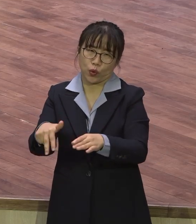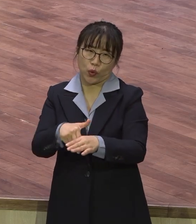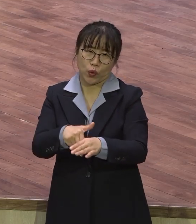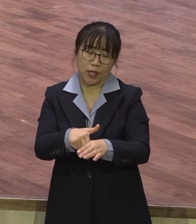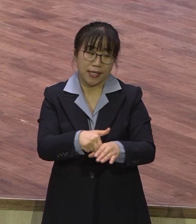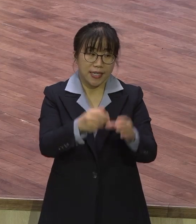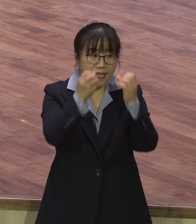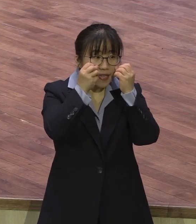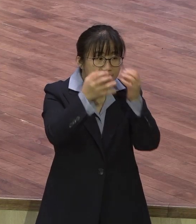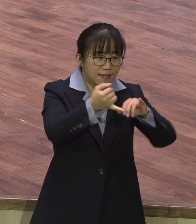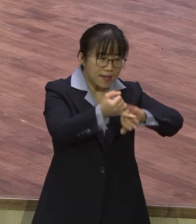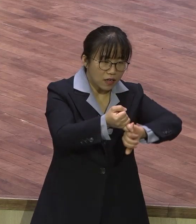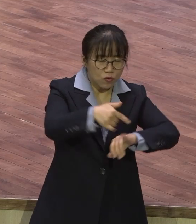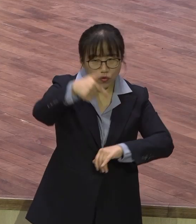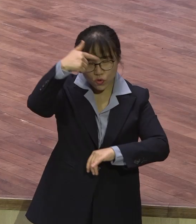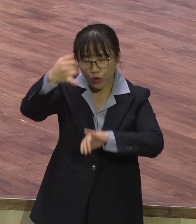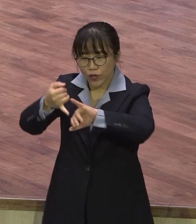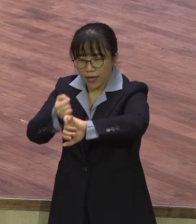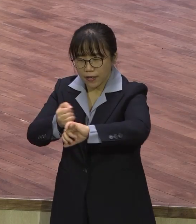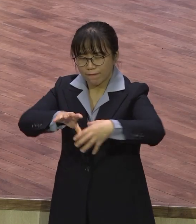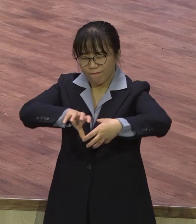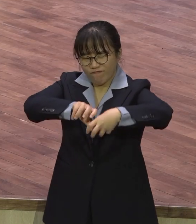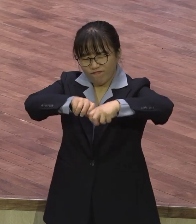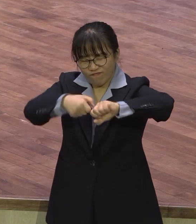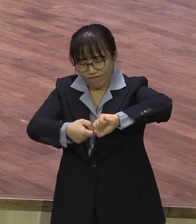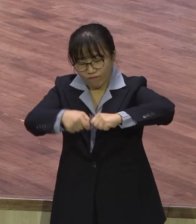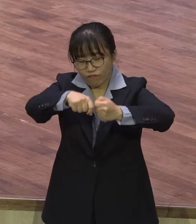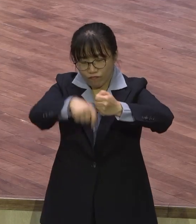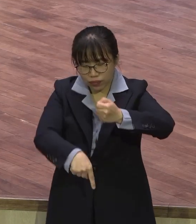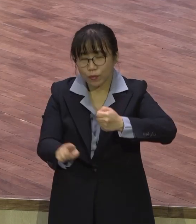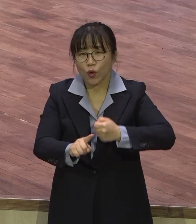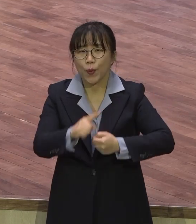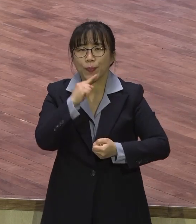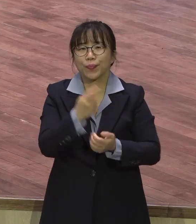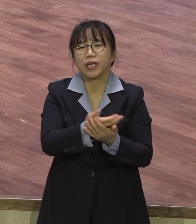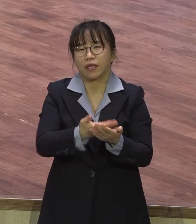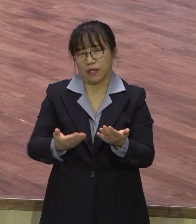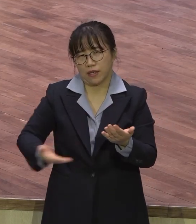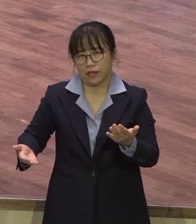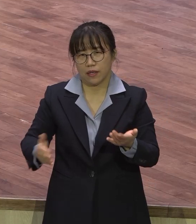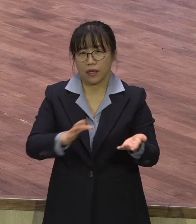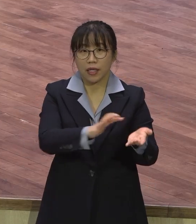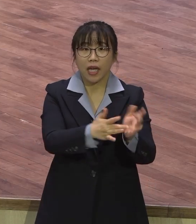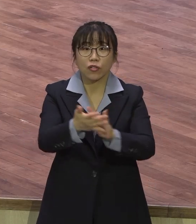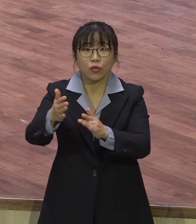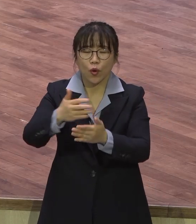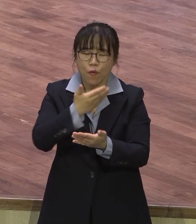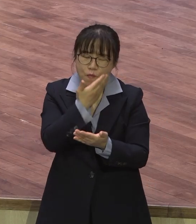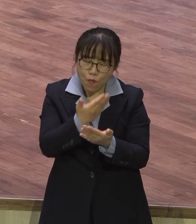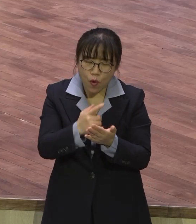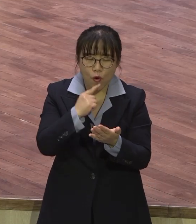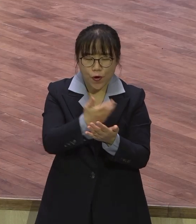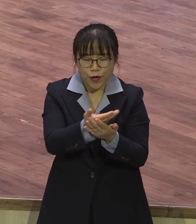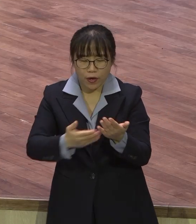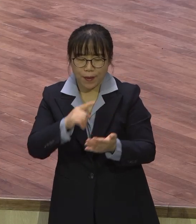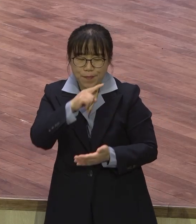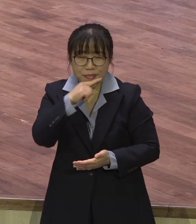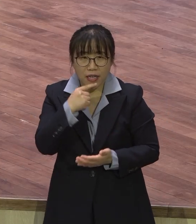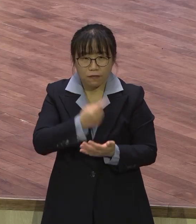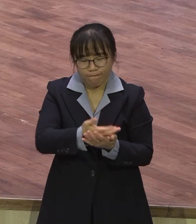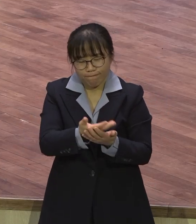짜봐라 피가 뚝뚝 흐를 것이다 예수 보일의 피 예수 그리스도의 보일의 피로